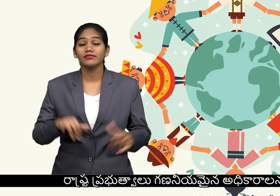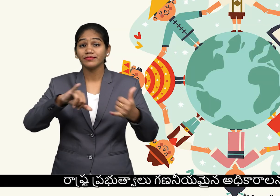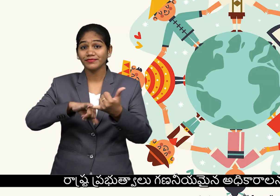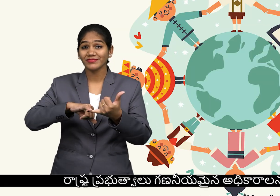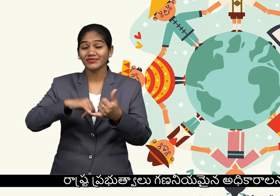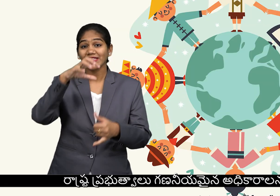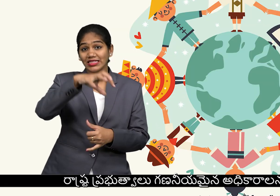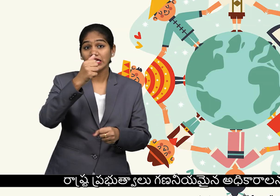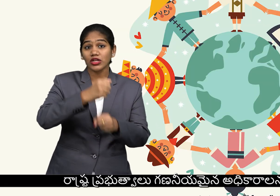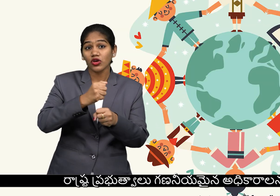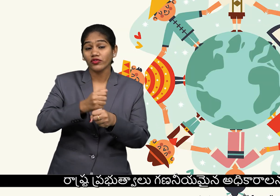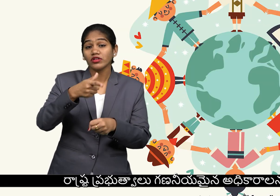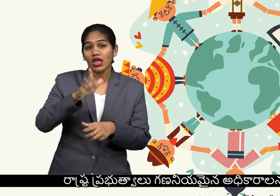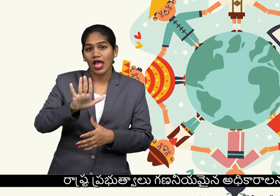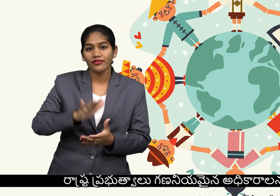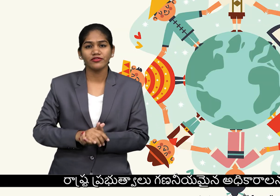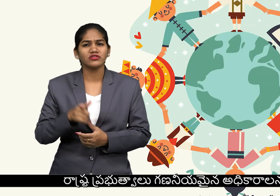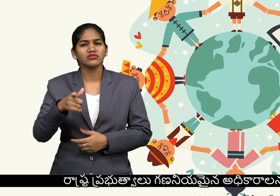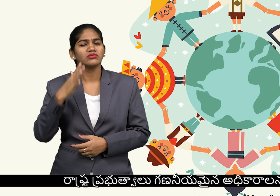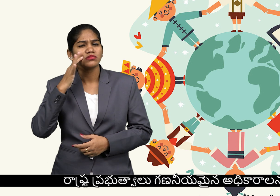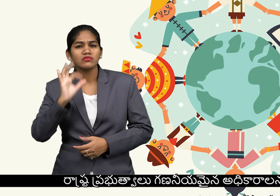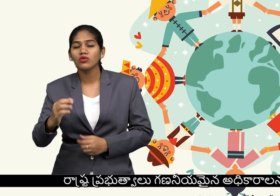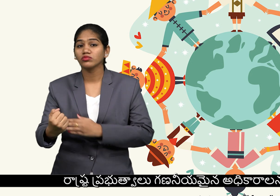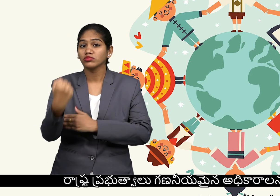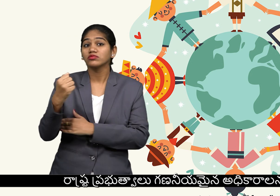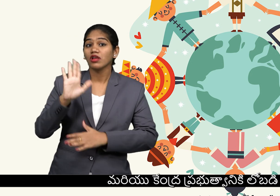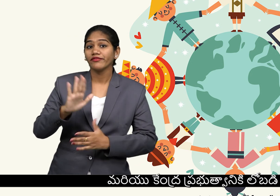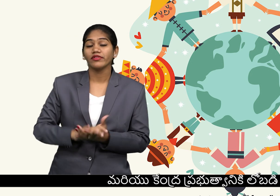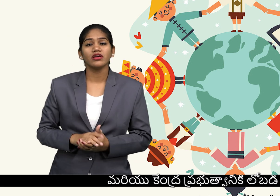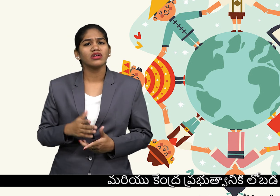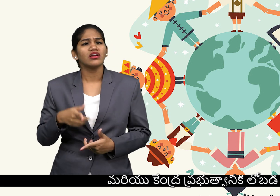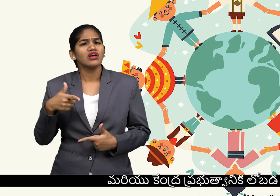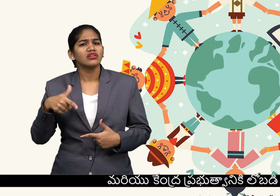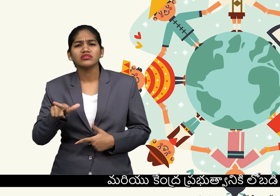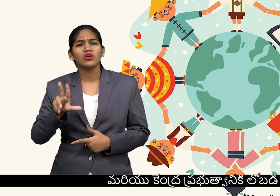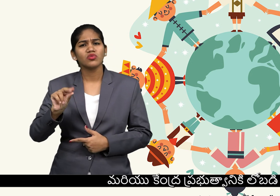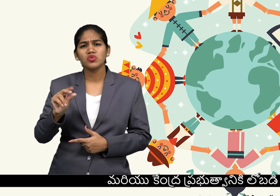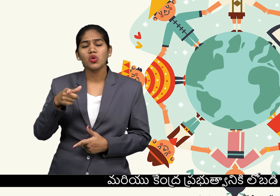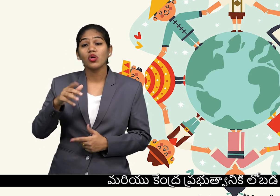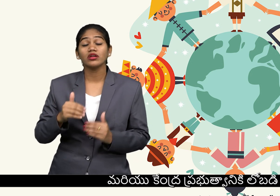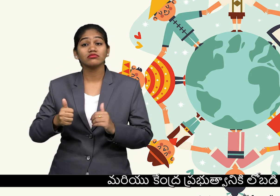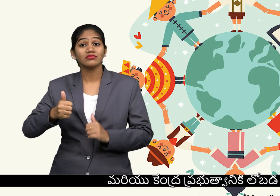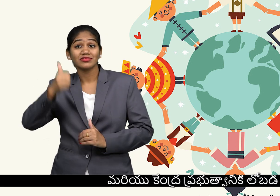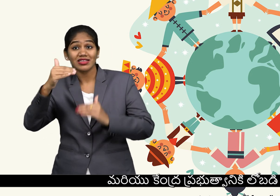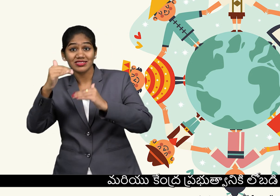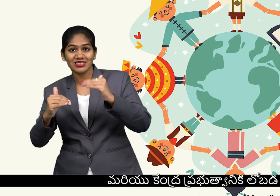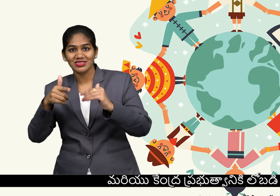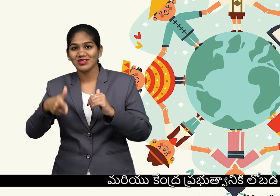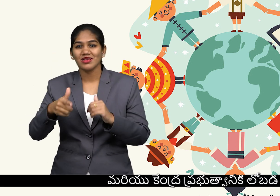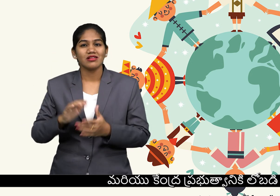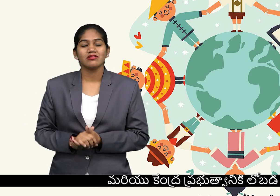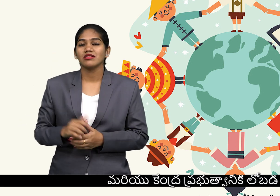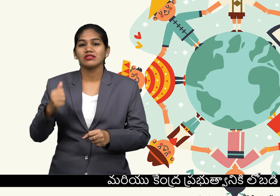రాష్ట్ర ప్రభుత్వాలు గణనీయమైన అధికారాలను కలిగి ఉంటాయి మరియు కేంద్ర ప్రభుత్వానికి లోబడి